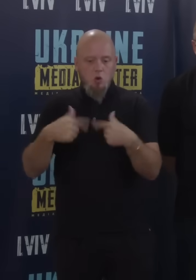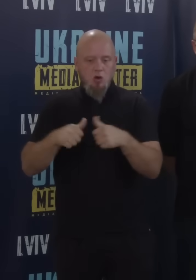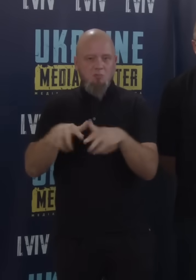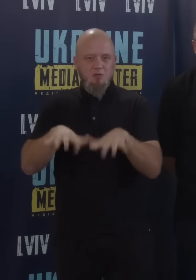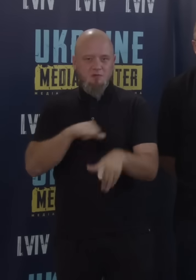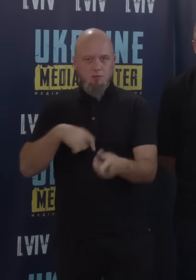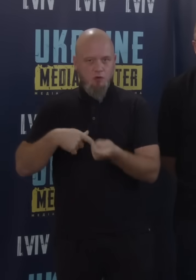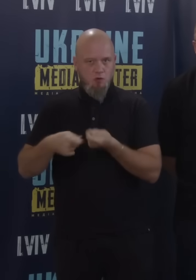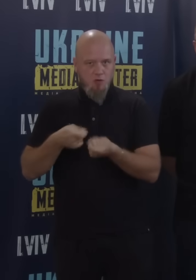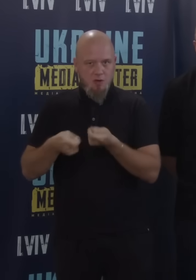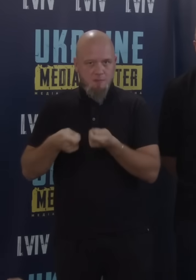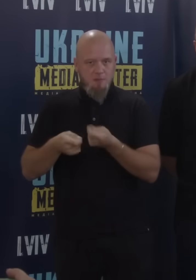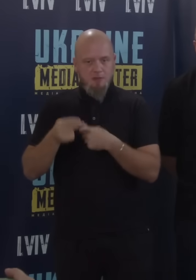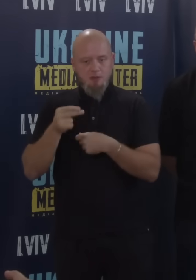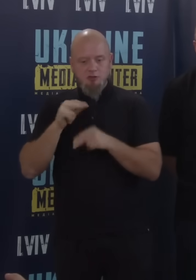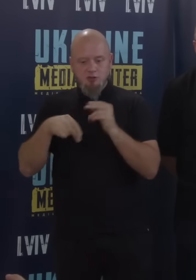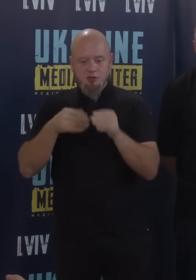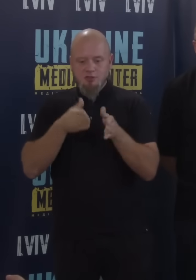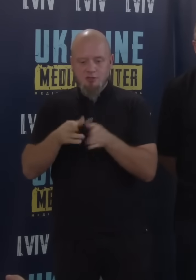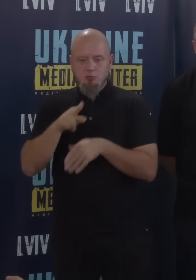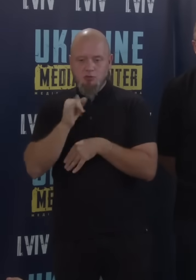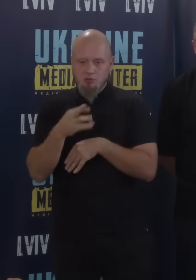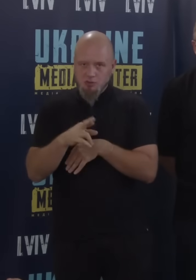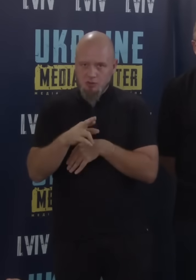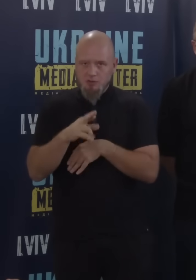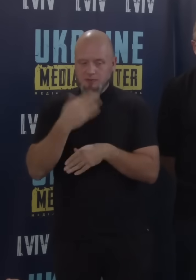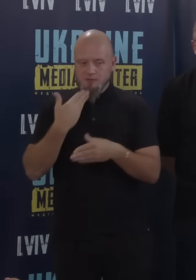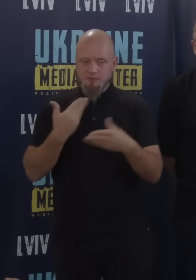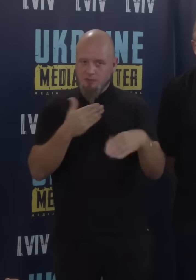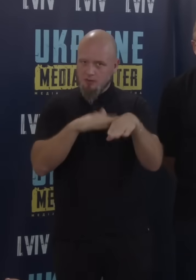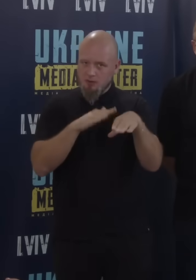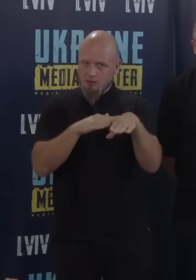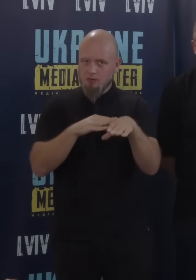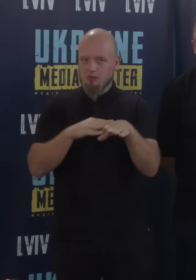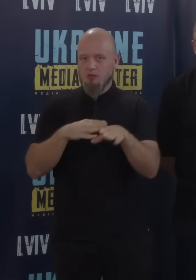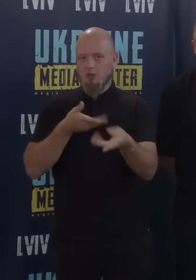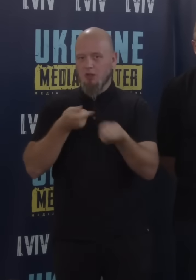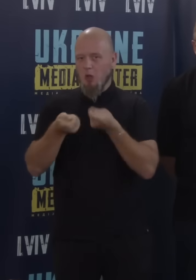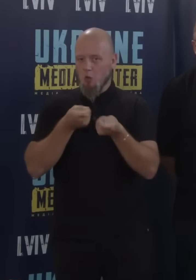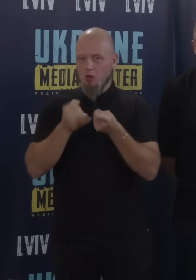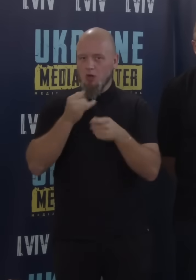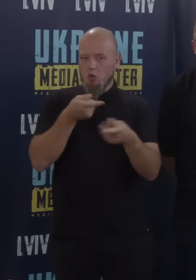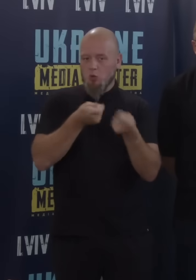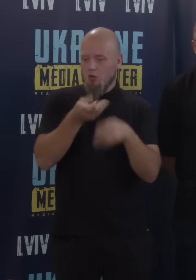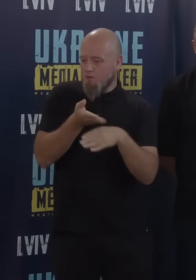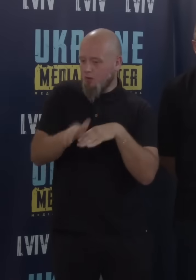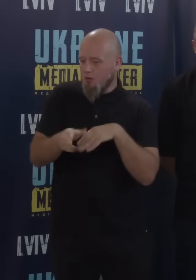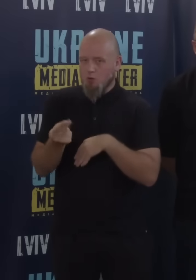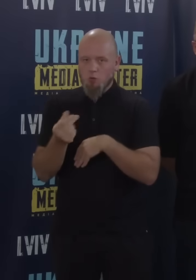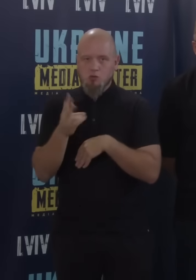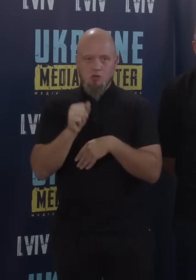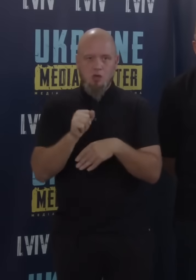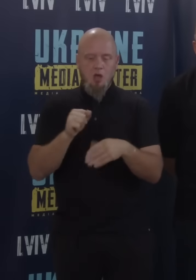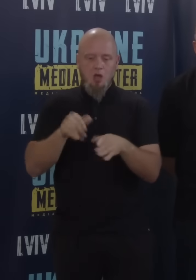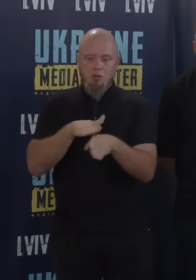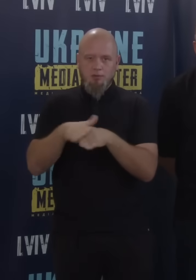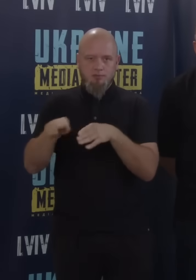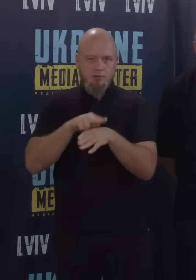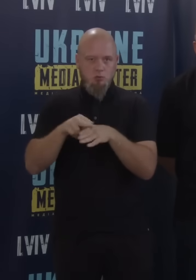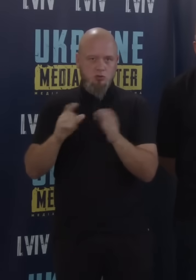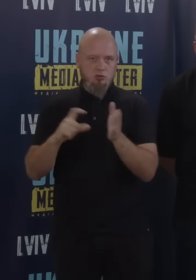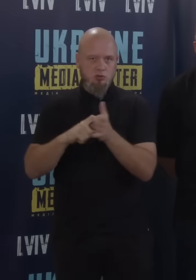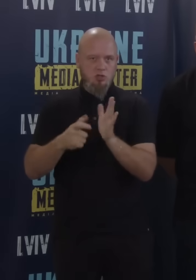органів місцевого самоврядування через систему «Дія» звертається на уряд, і уряд виділяє кошти на капітальний ремонт